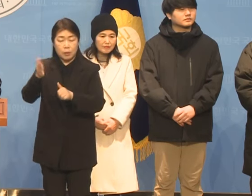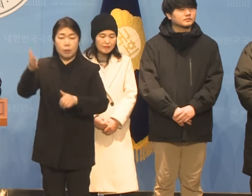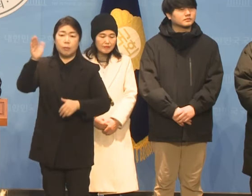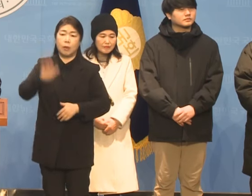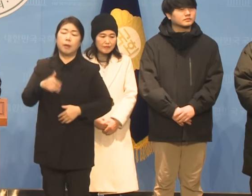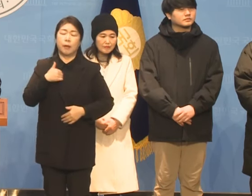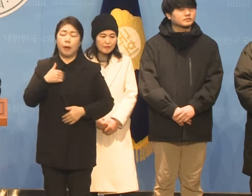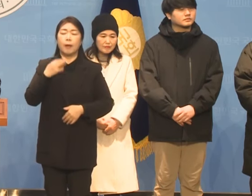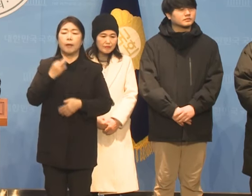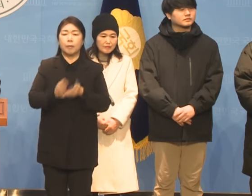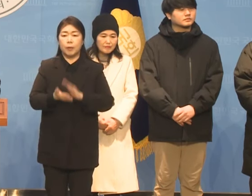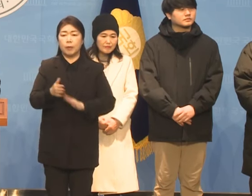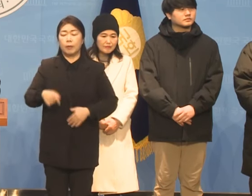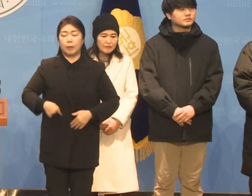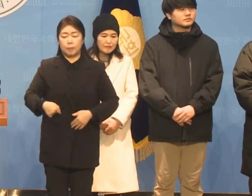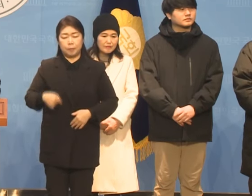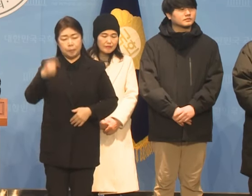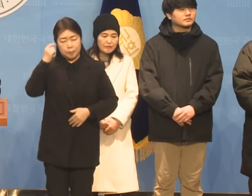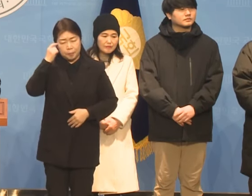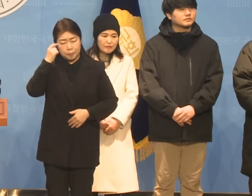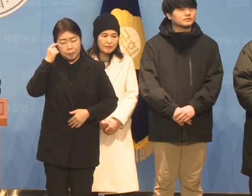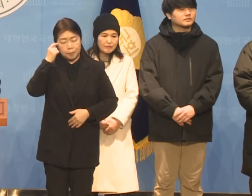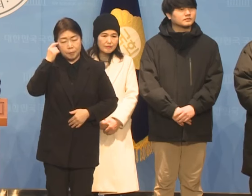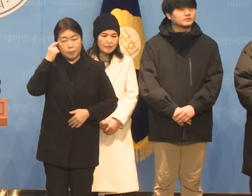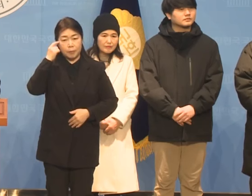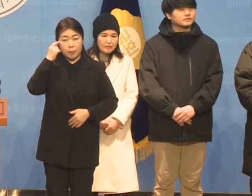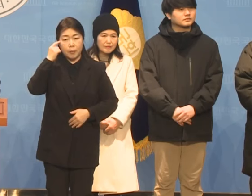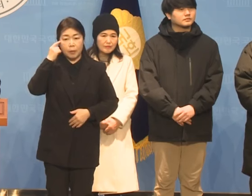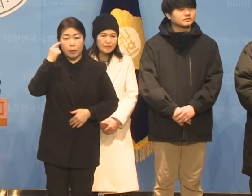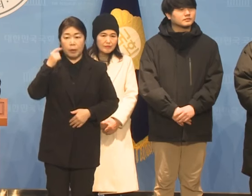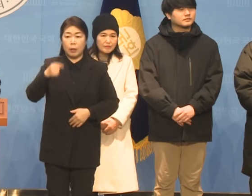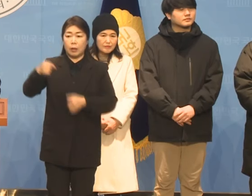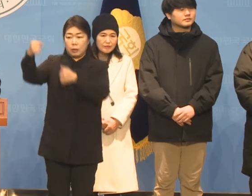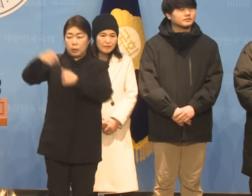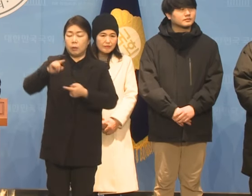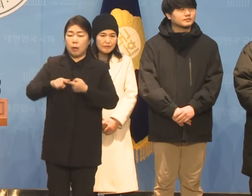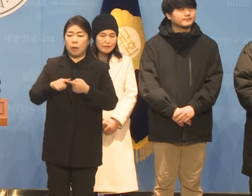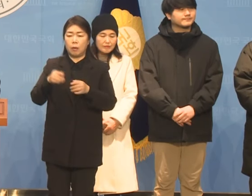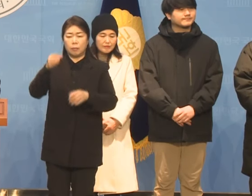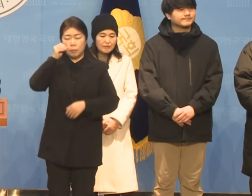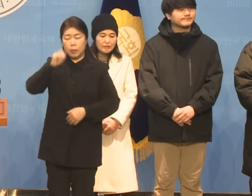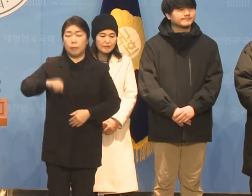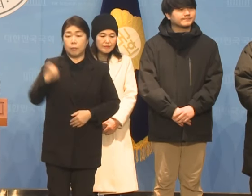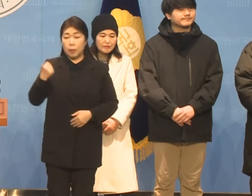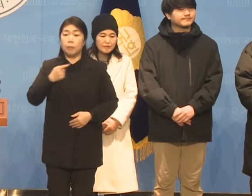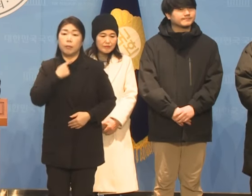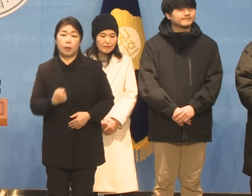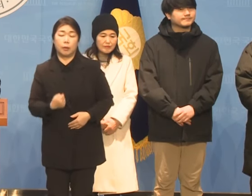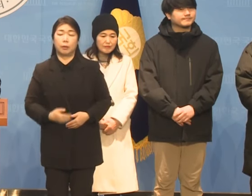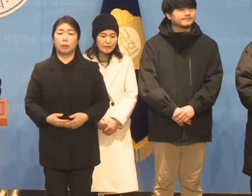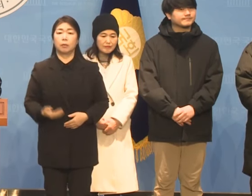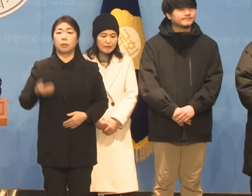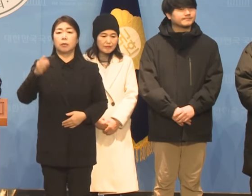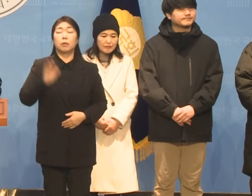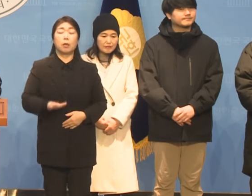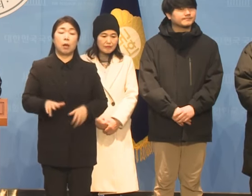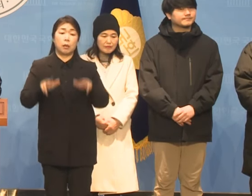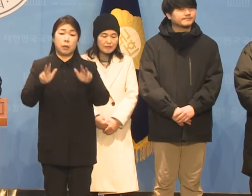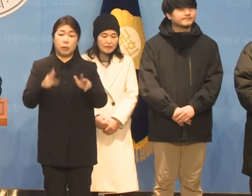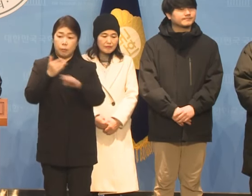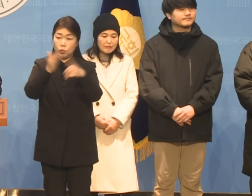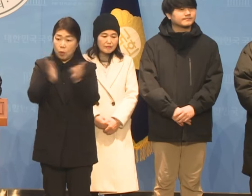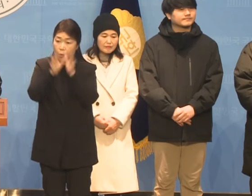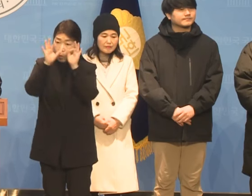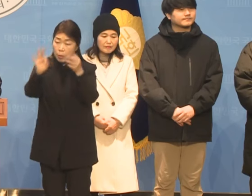힘입어 출마를 결심했습니다. 많은 분들이 지금의 민주당은 김대중 정신과 노무현